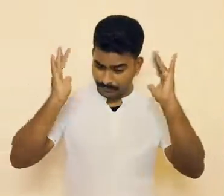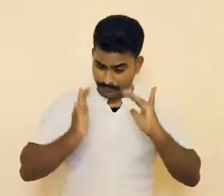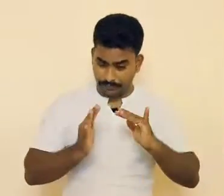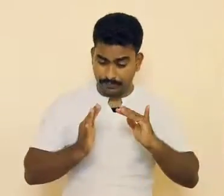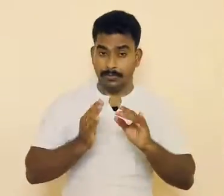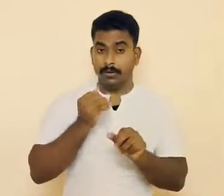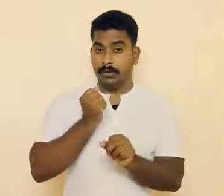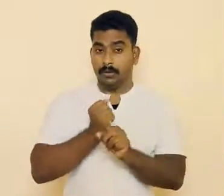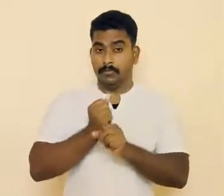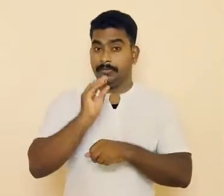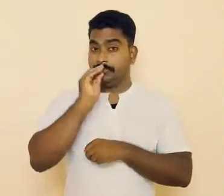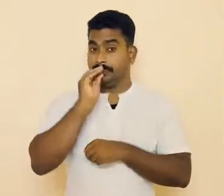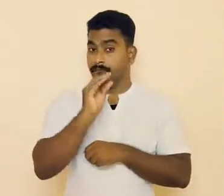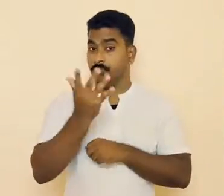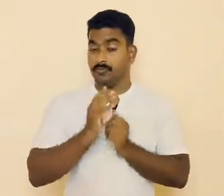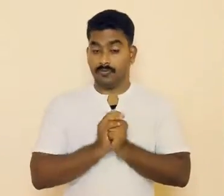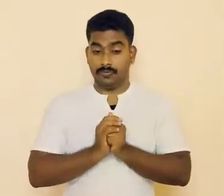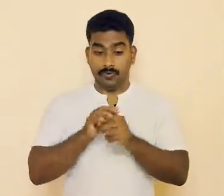മത്സ്യബന്ധനത്തിന് പോകരുതെന്ന് മുന്നറിയിപ്പ്.